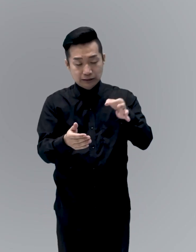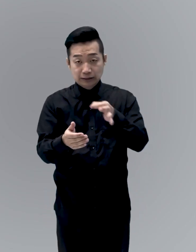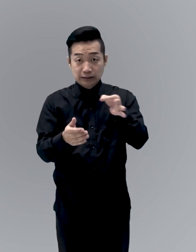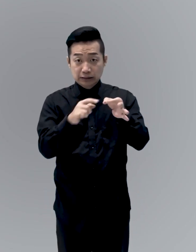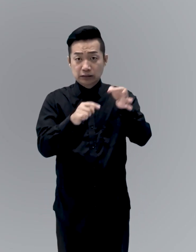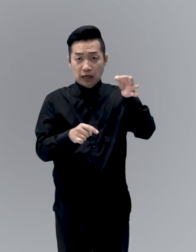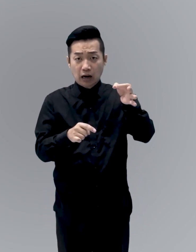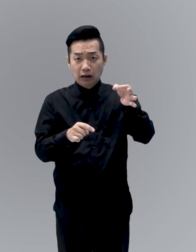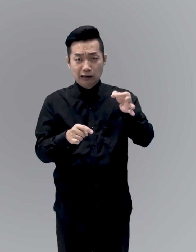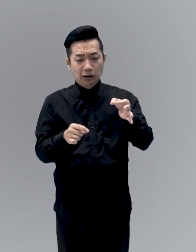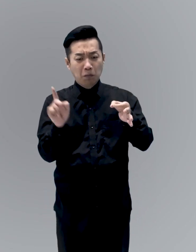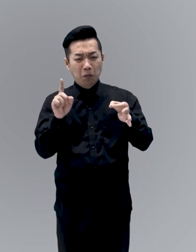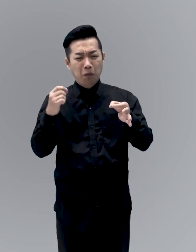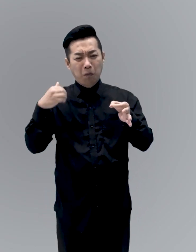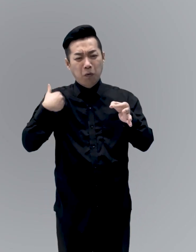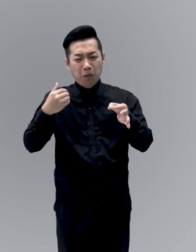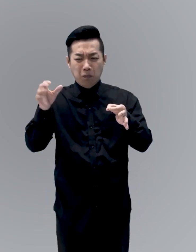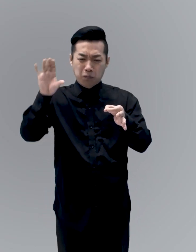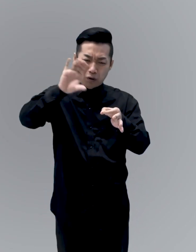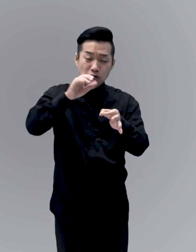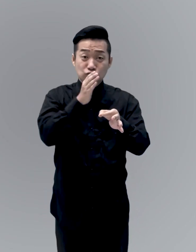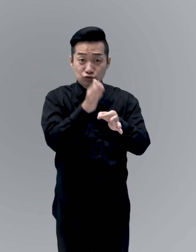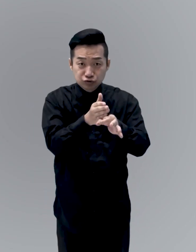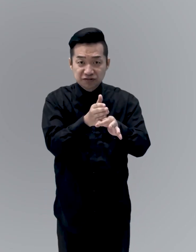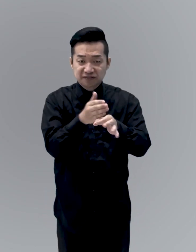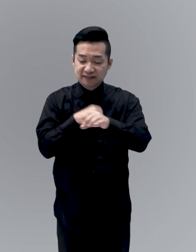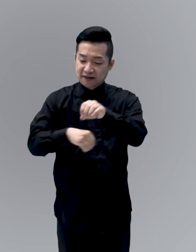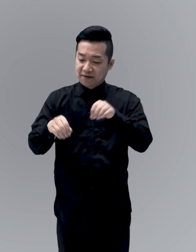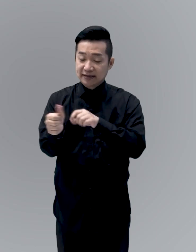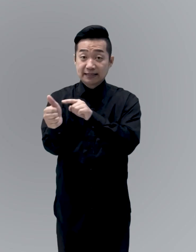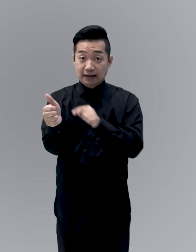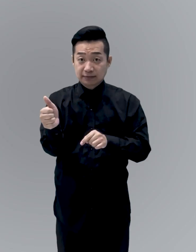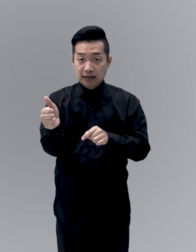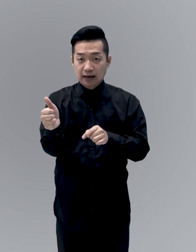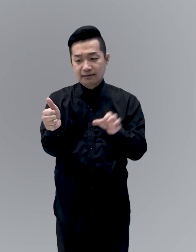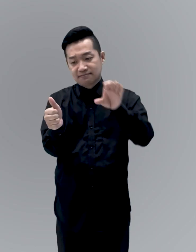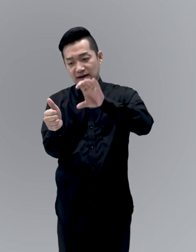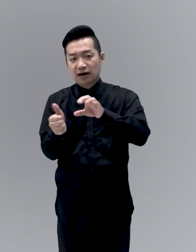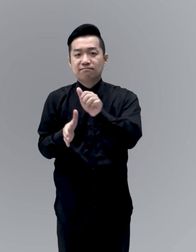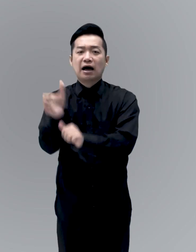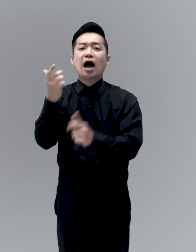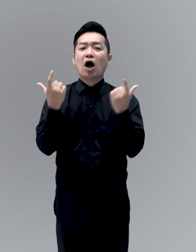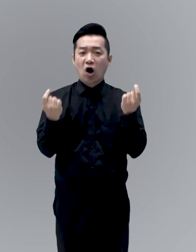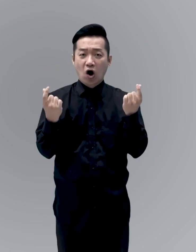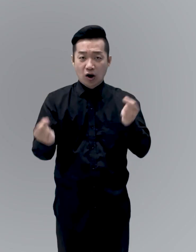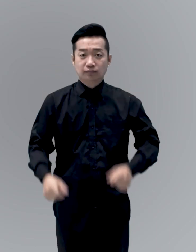잔에 장난을 치고 있더군요. 그래서 저도 남자분께 장난을 조금 쳤습니다.